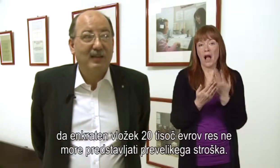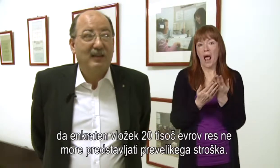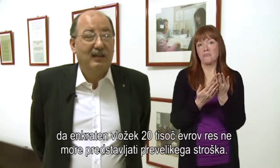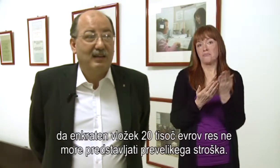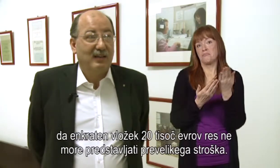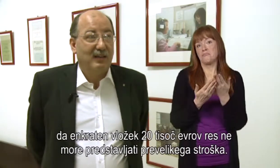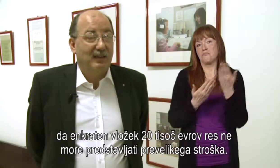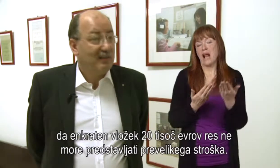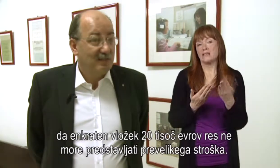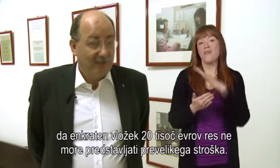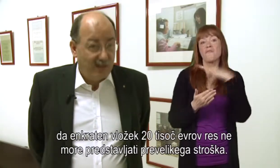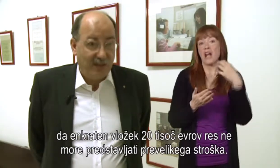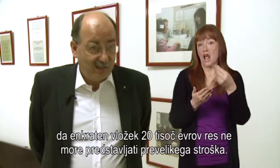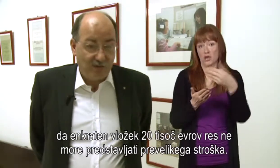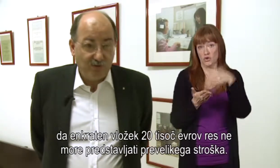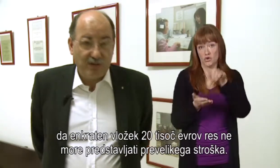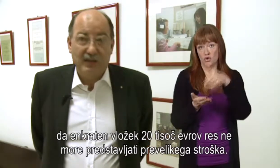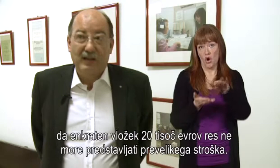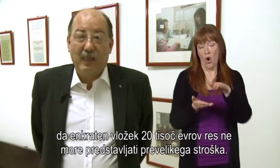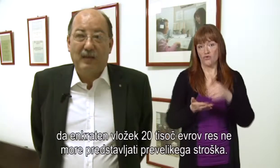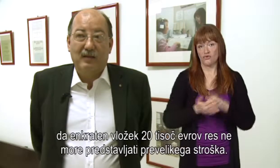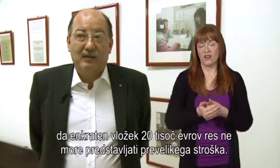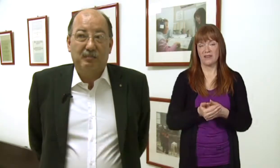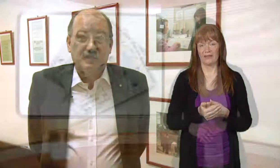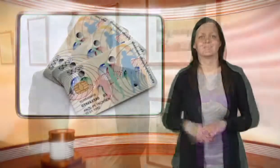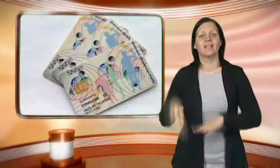predstavljati velikega stroška.